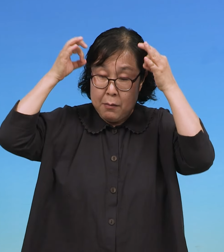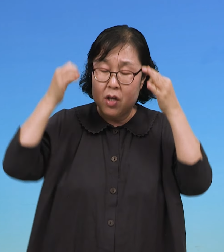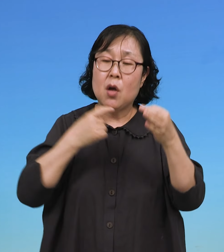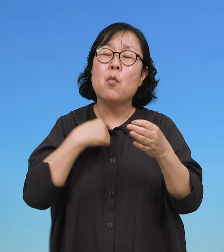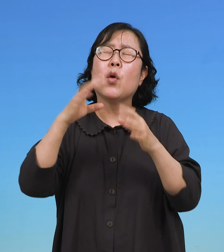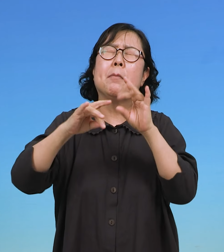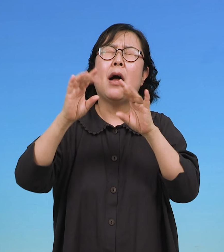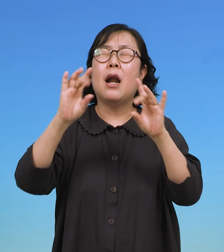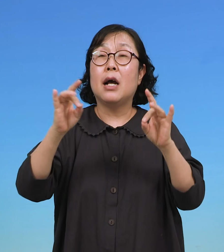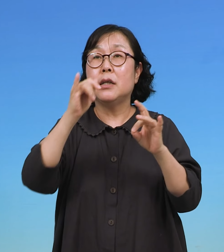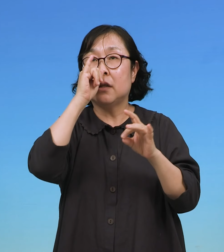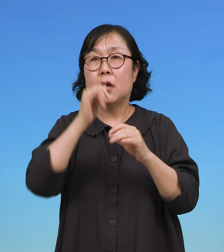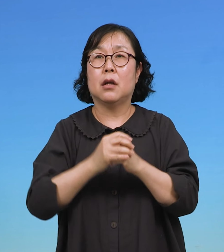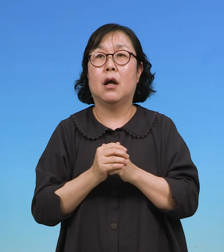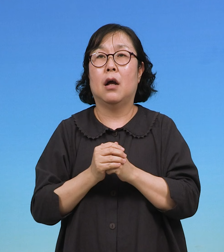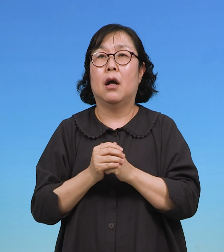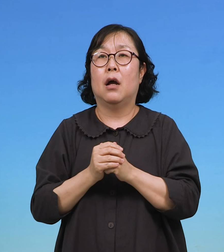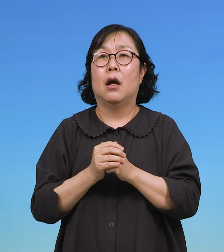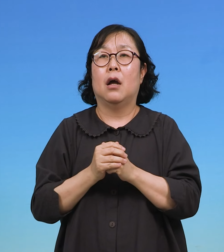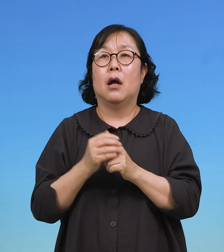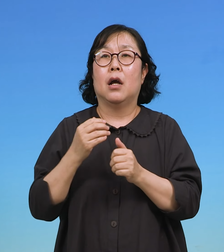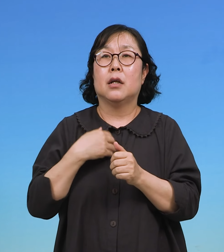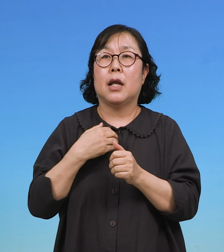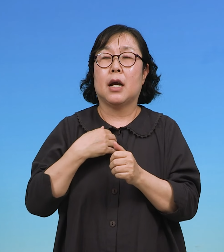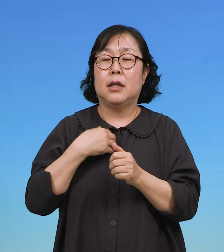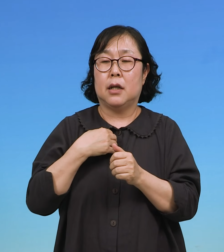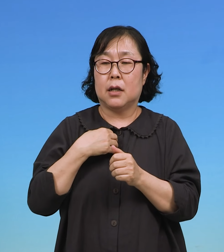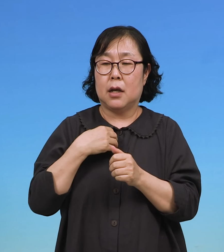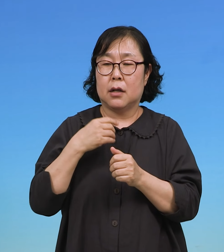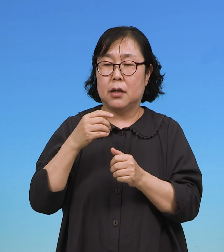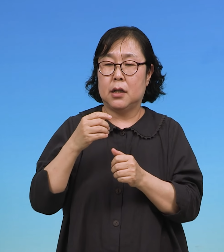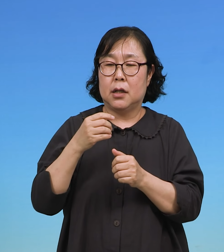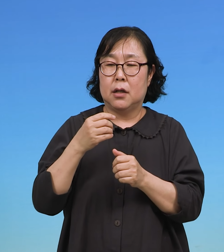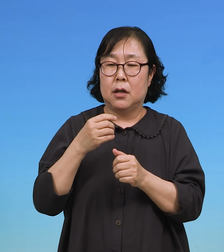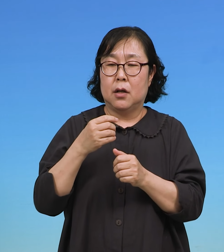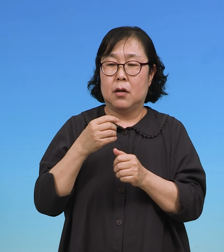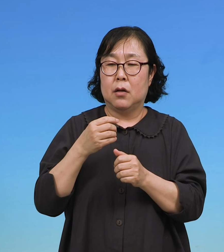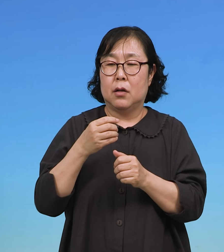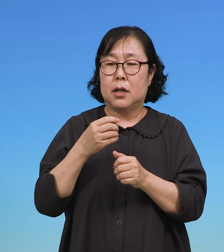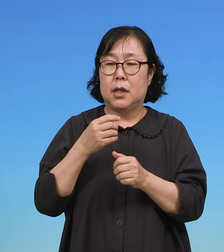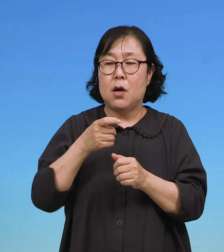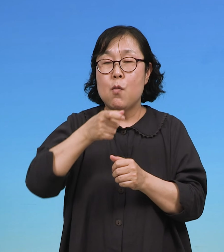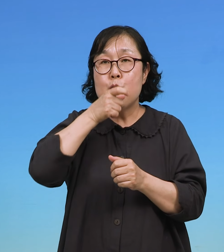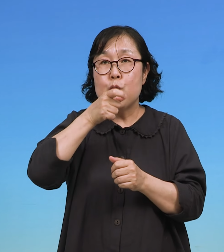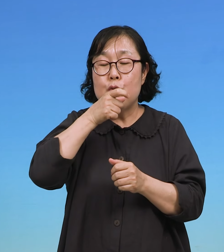뻘뻘 흘리고 막 목이 말라요. 제가 마침 안 뜯은 생수가 있어서